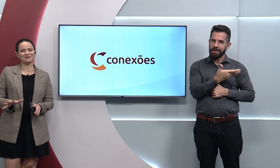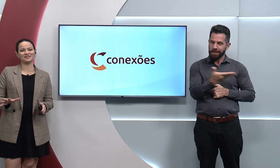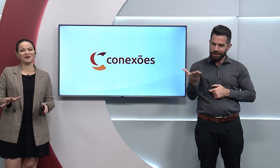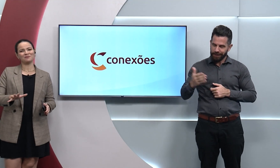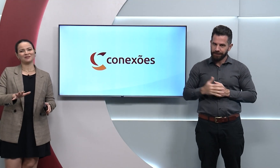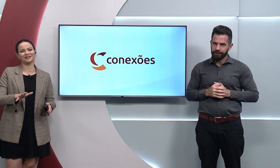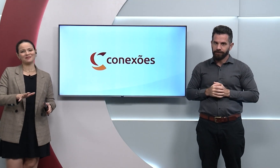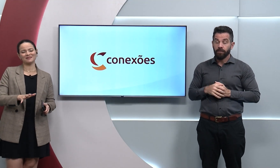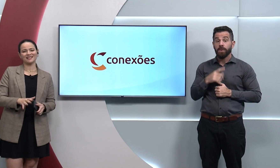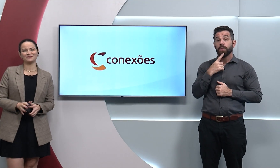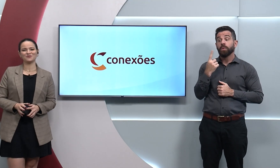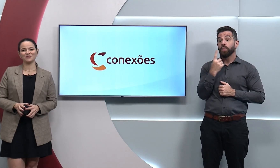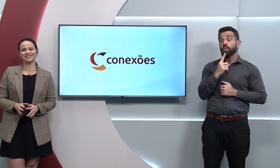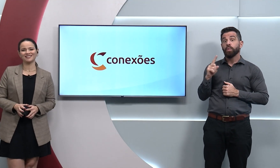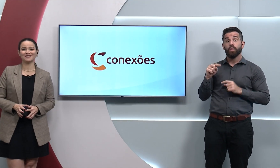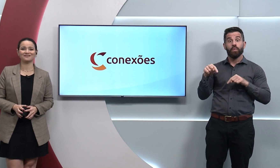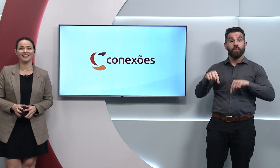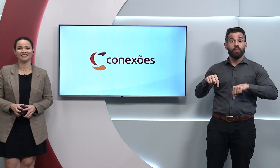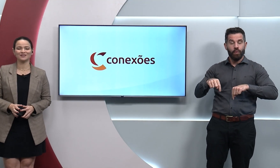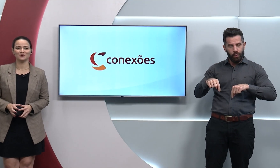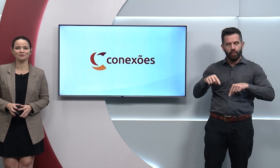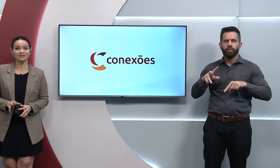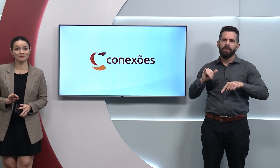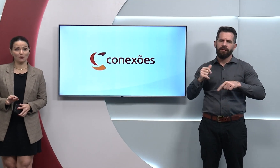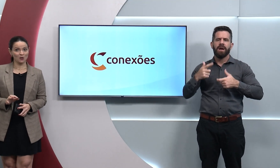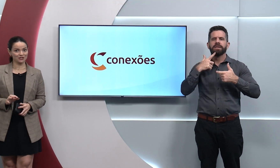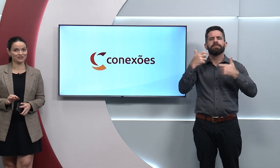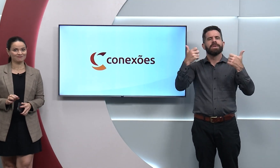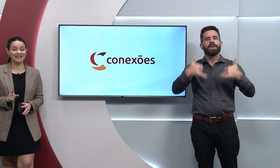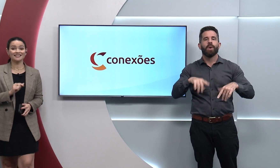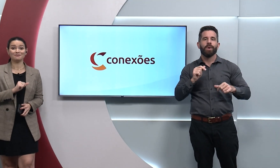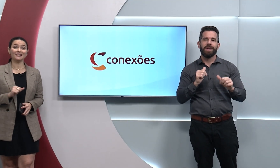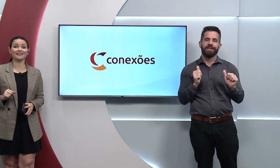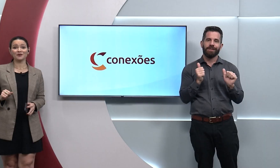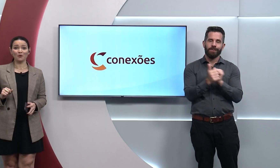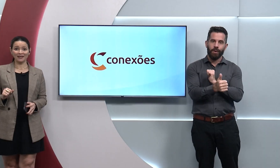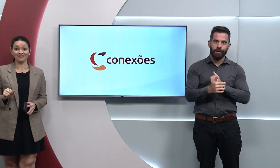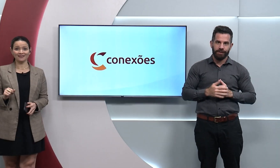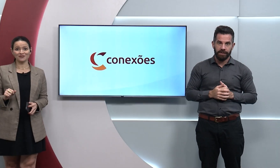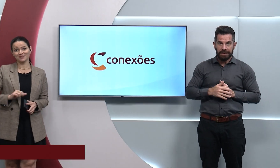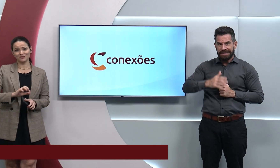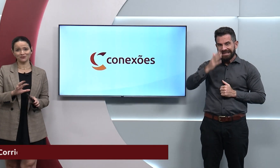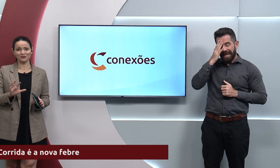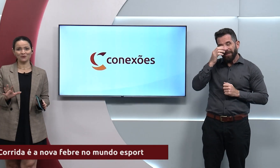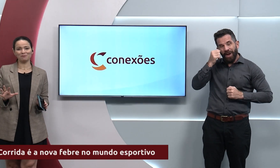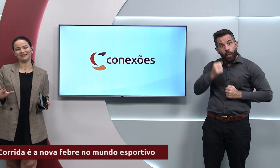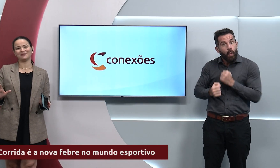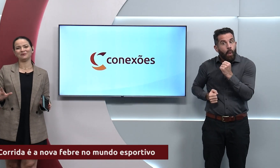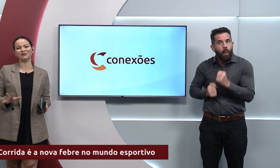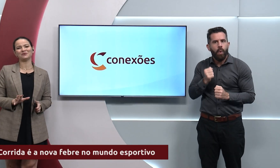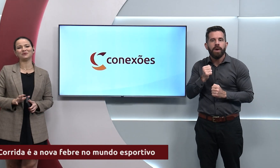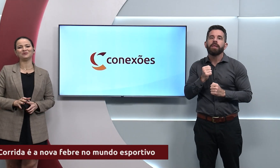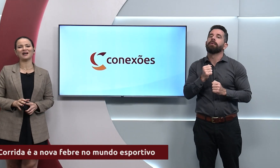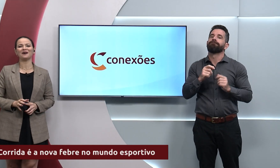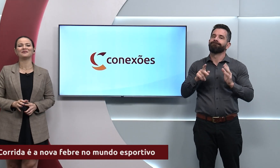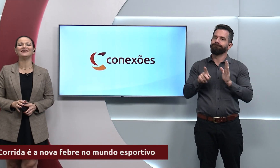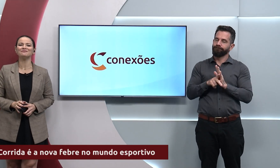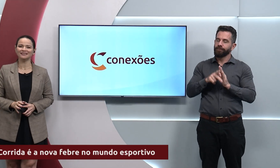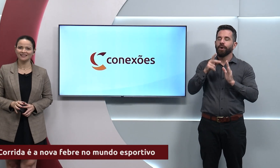fechar o programa especial de hoje, a gente fala sobre esporte. Sabia que a corrida já se tornou patrimônio cultural e imaterial